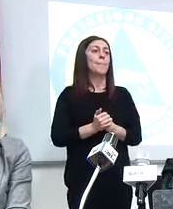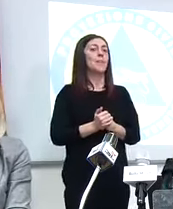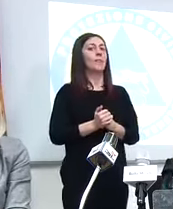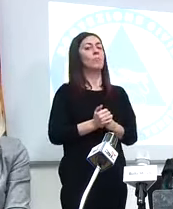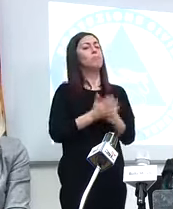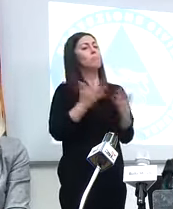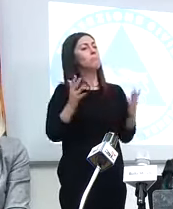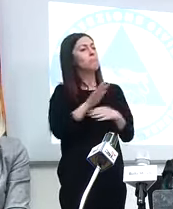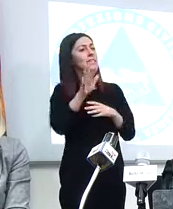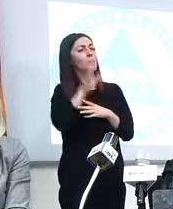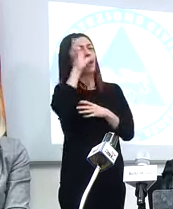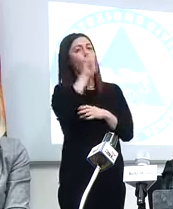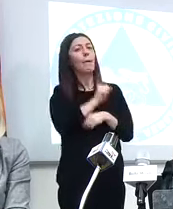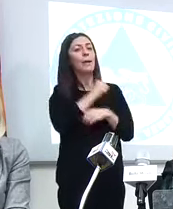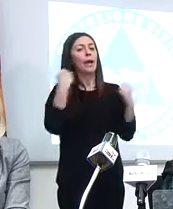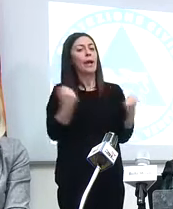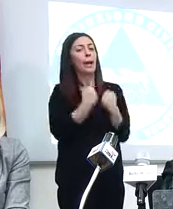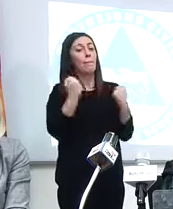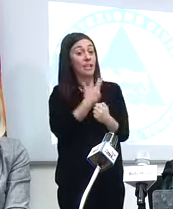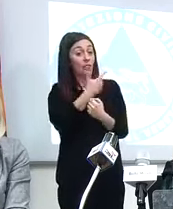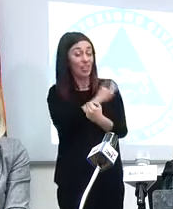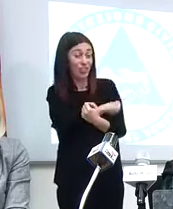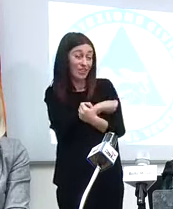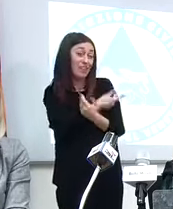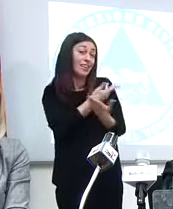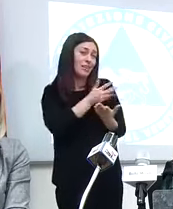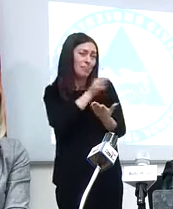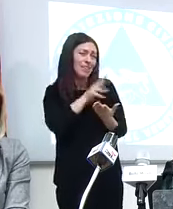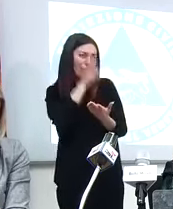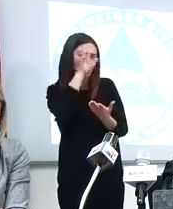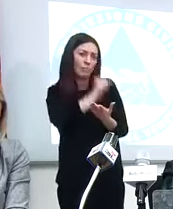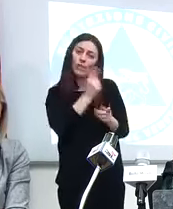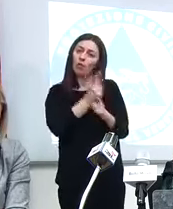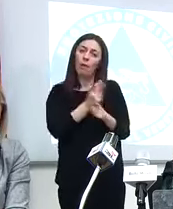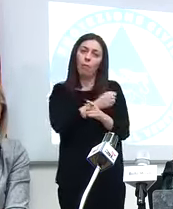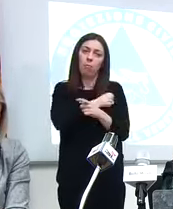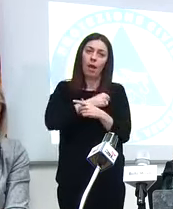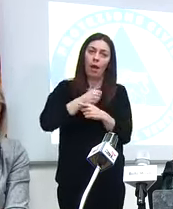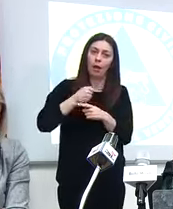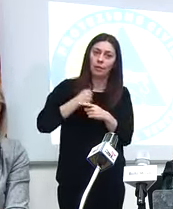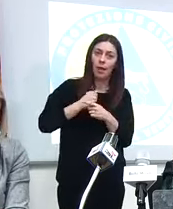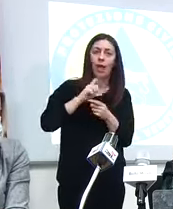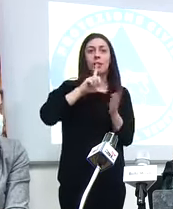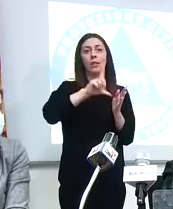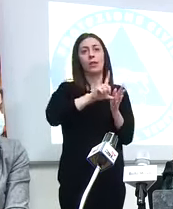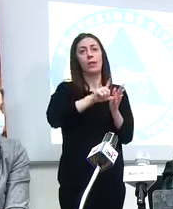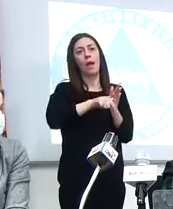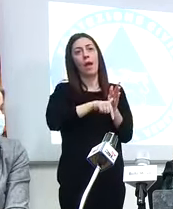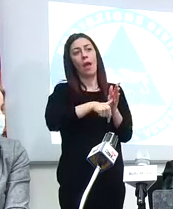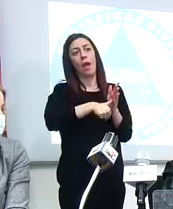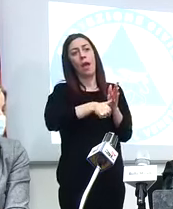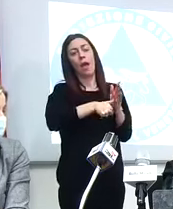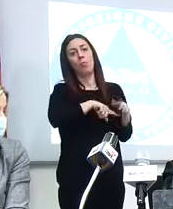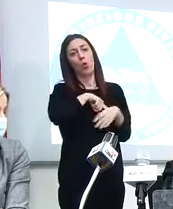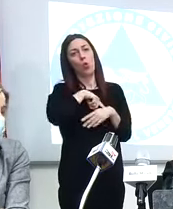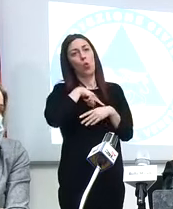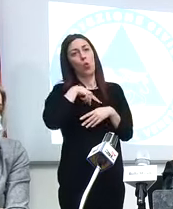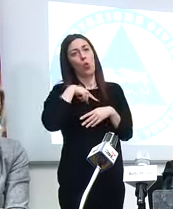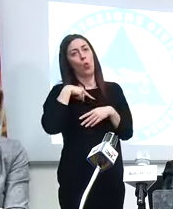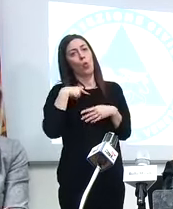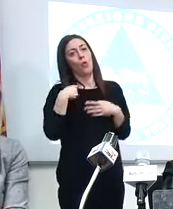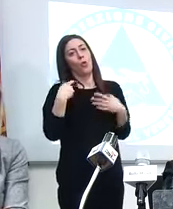la campagna vaccinale ci dovremo attrezzare di pazienza perché i tempi saranno purtroppo lunghi, non per colpa